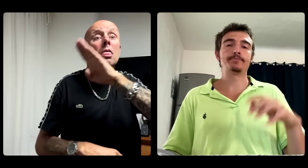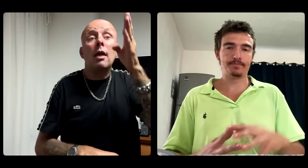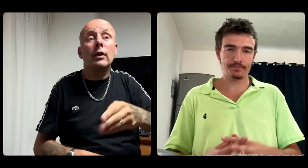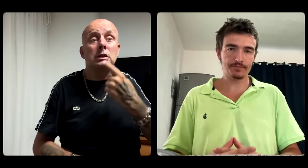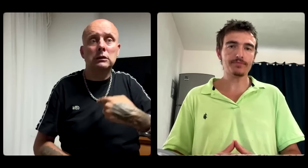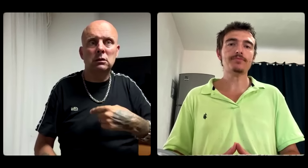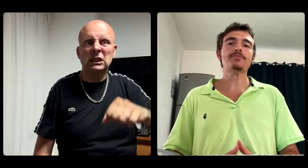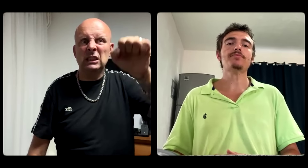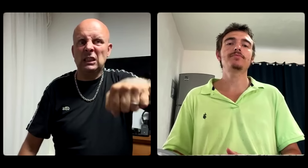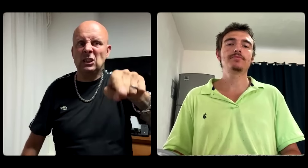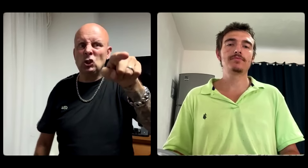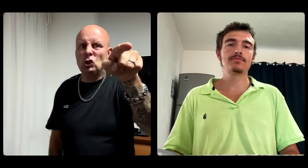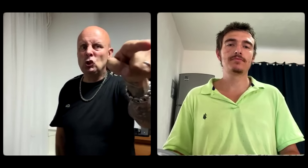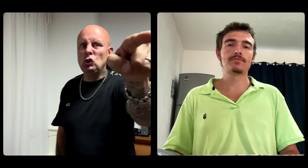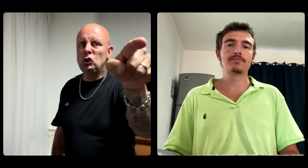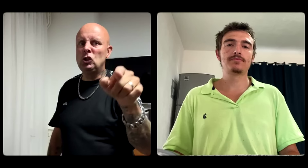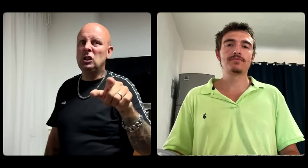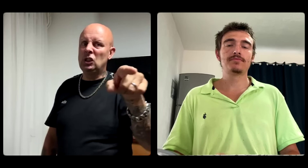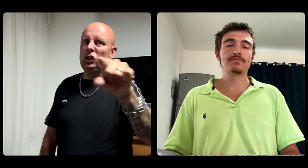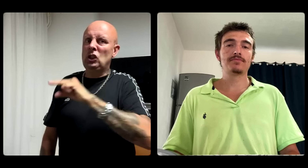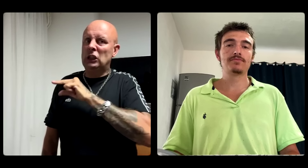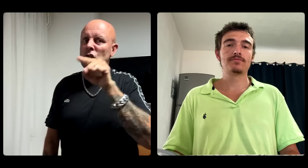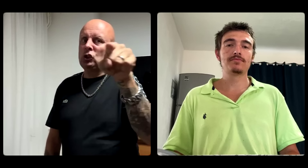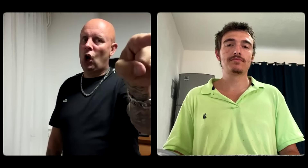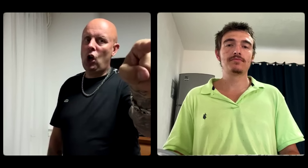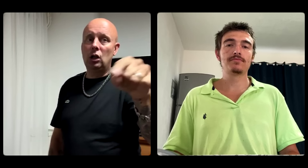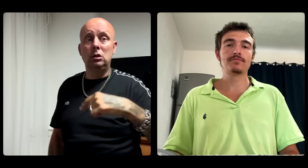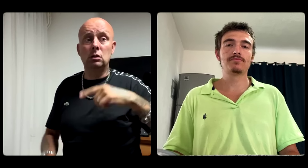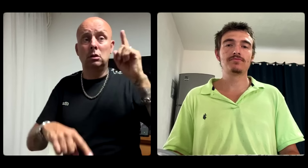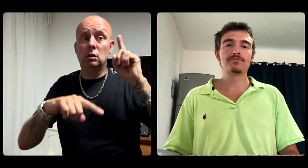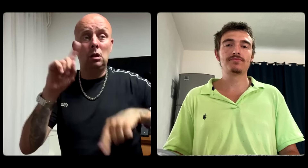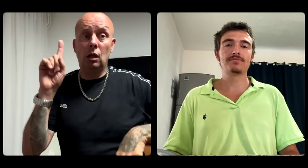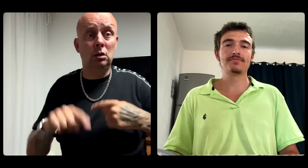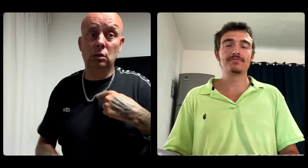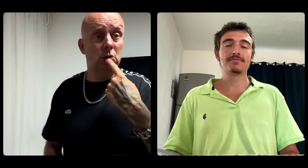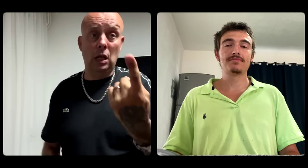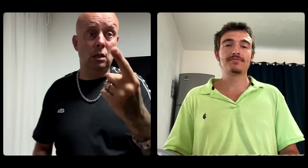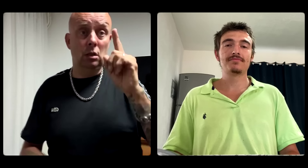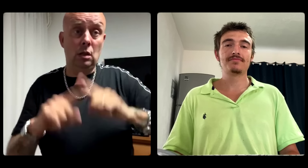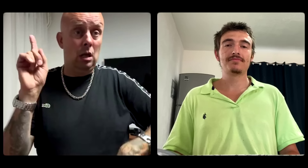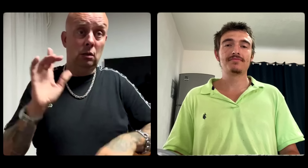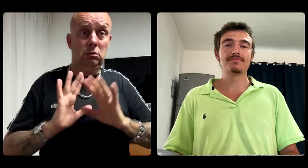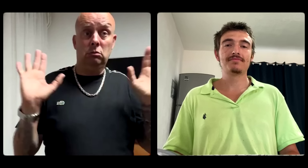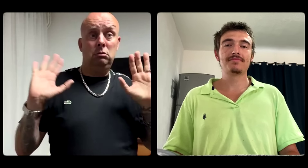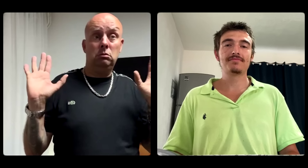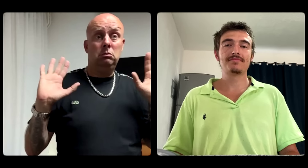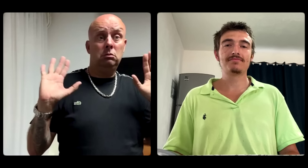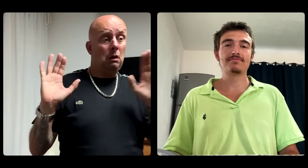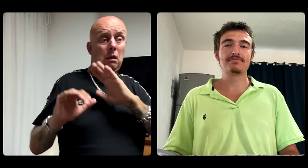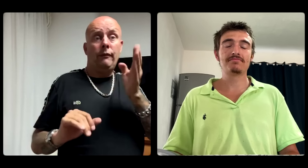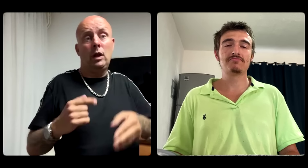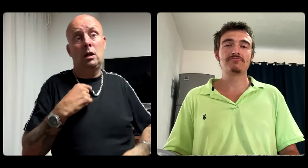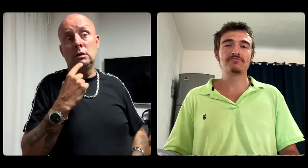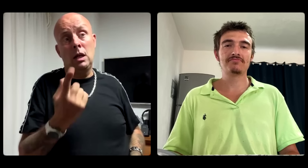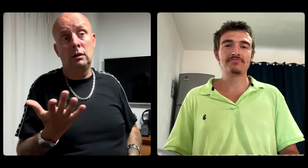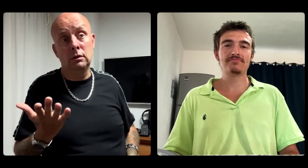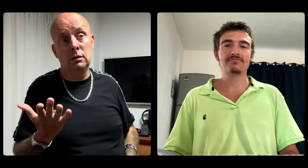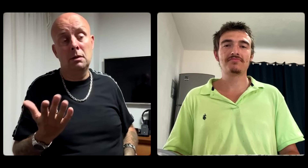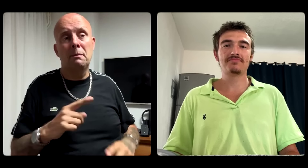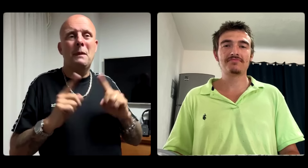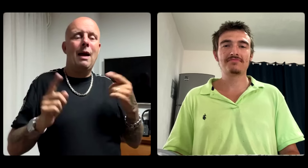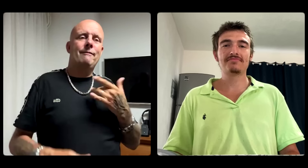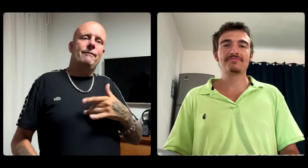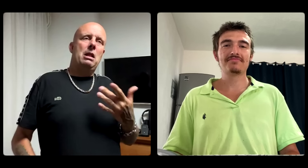Ja, maar ik heb het vaak. Maar ja, krijg je ervan, hè? Of dat oordelen, dan ga je het zelf op je